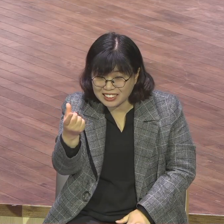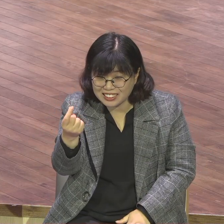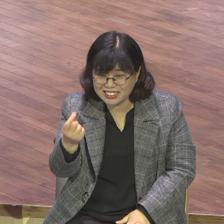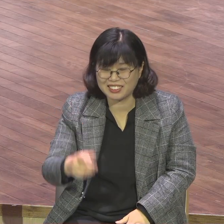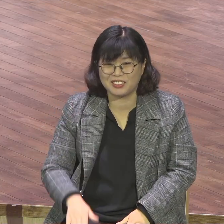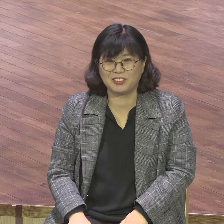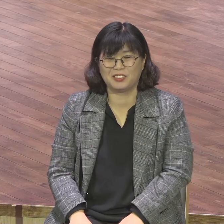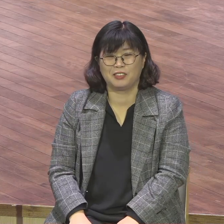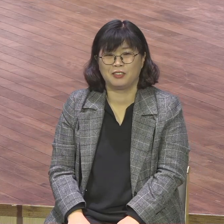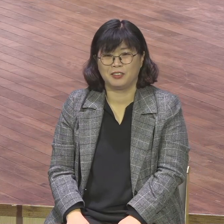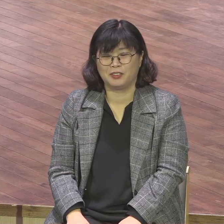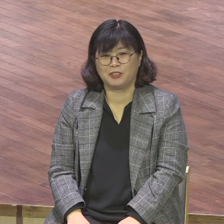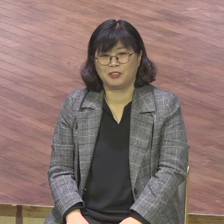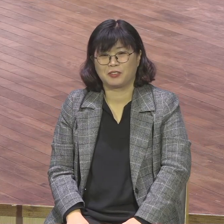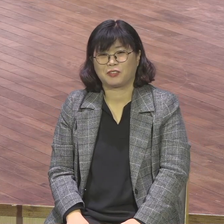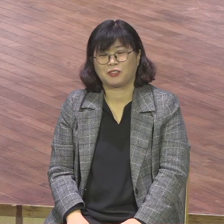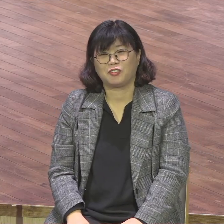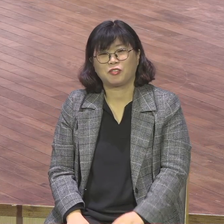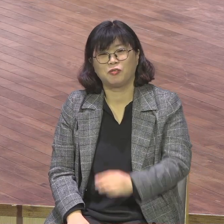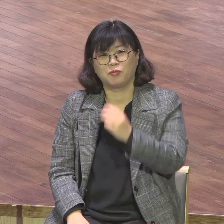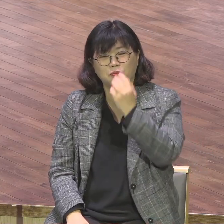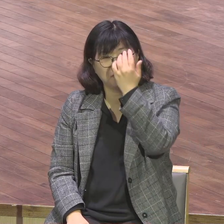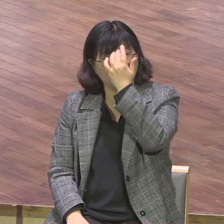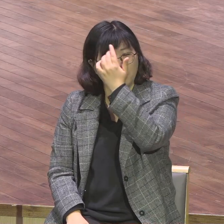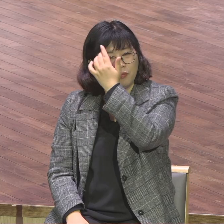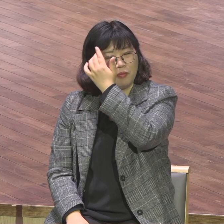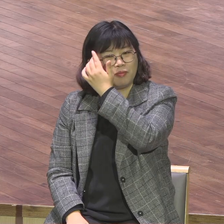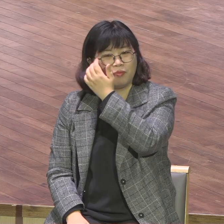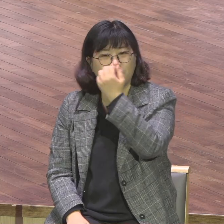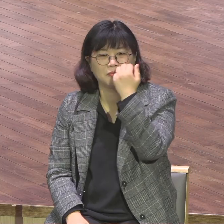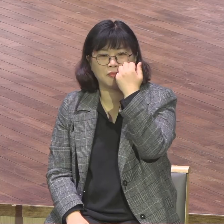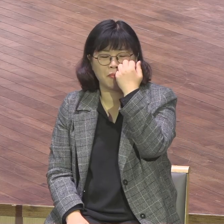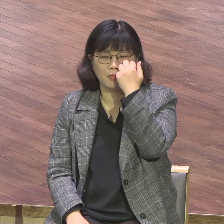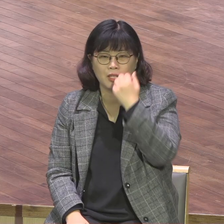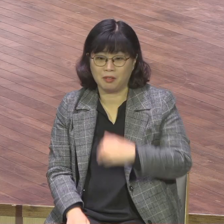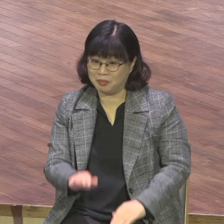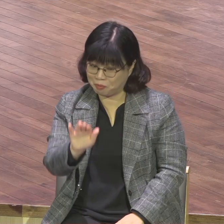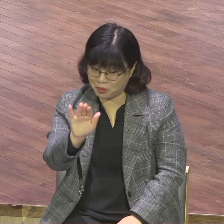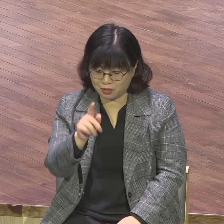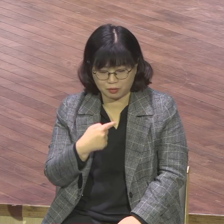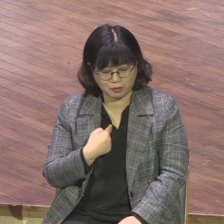지금 시대는 하나님 말씀이 이렇게 되어 있으니 당신이 내게